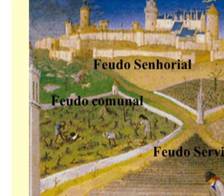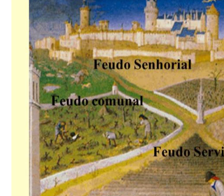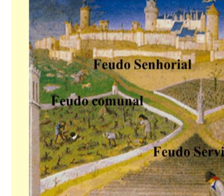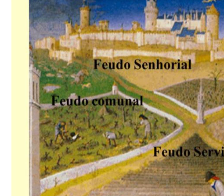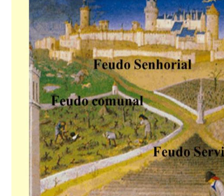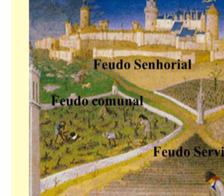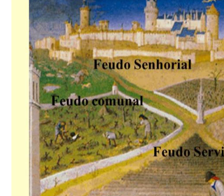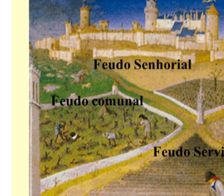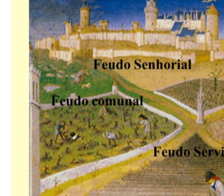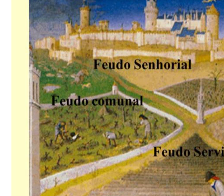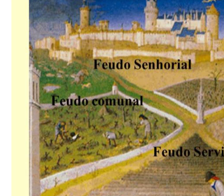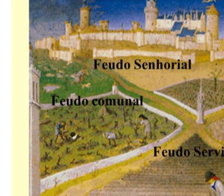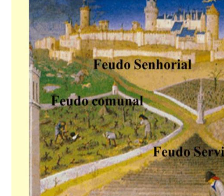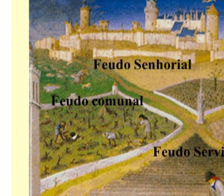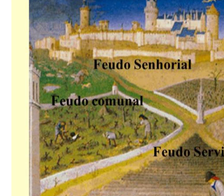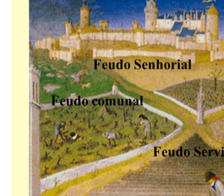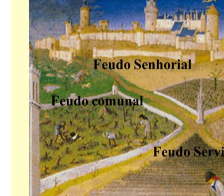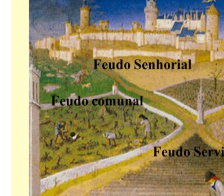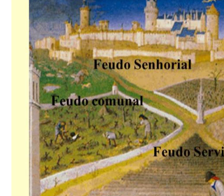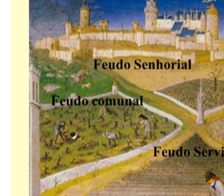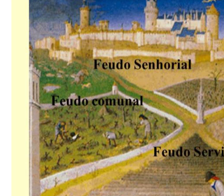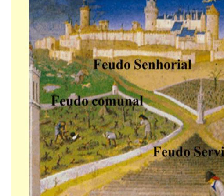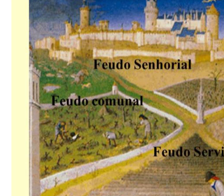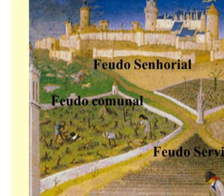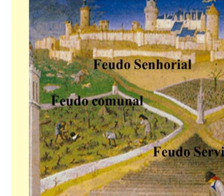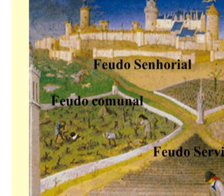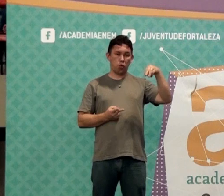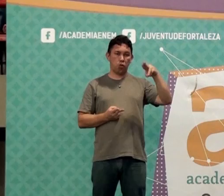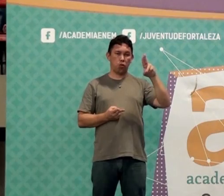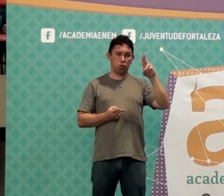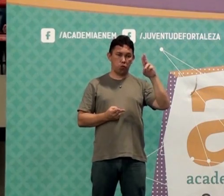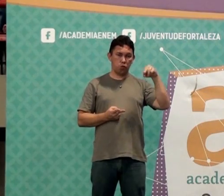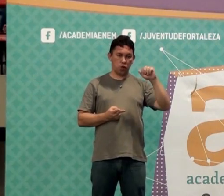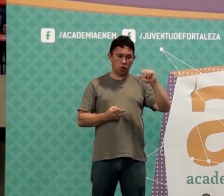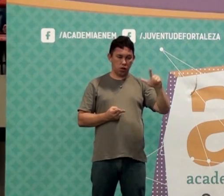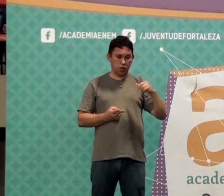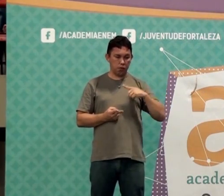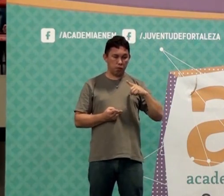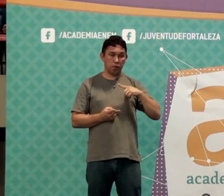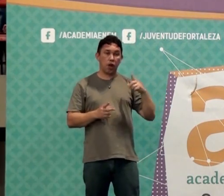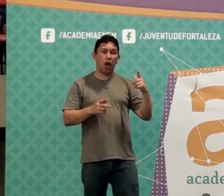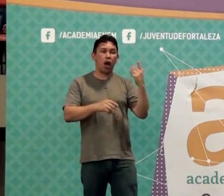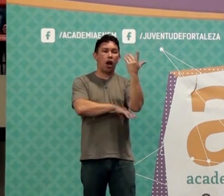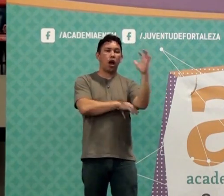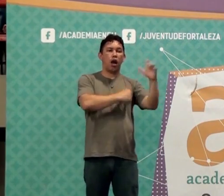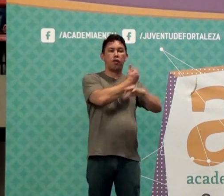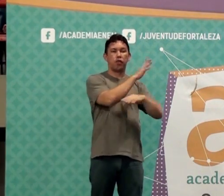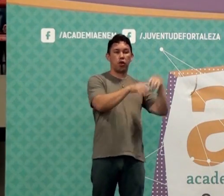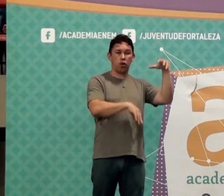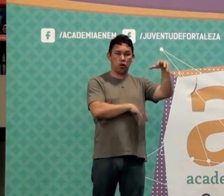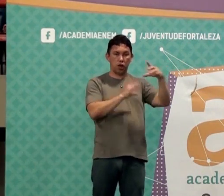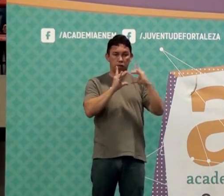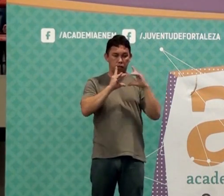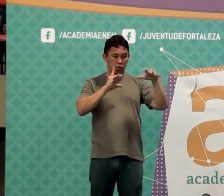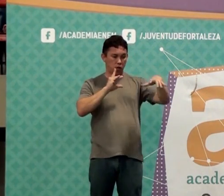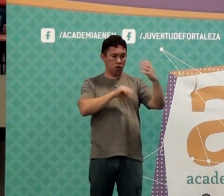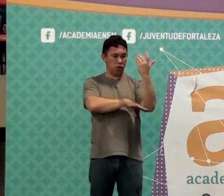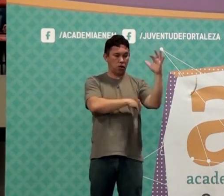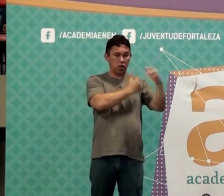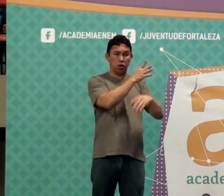senhor feudal, tem a área onde fica o servo e tem uma área que é de todos. A área onde o senhor feudal fica, eu chamo